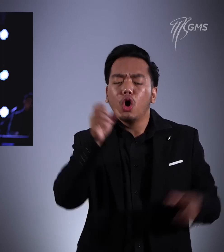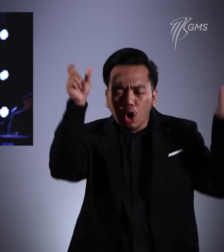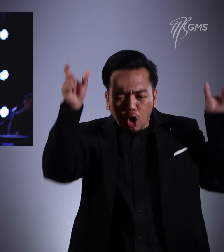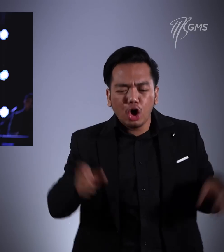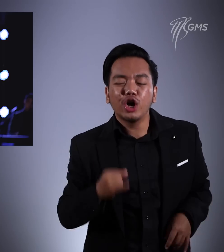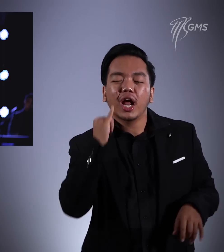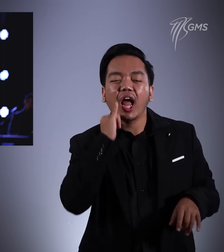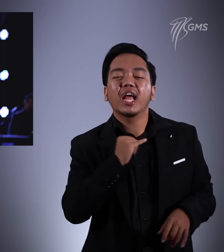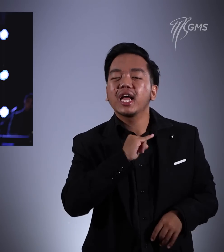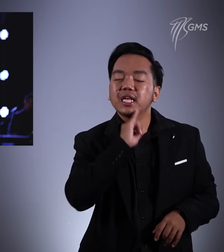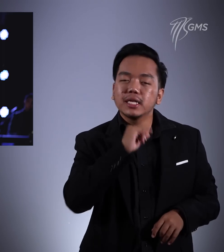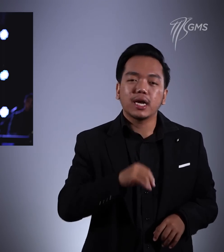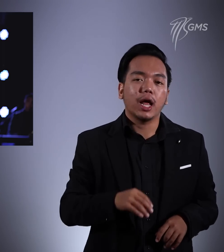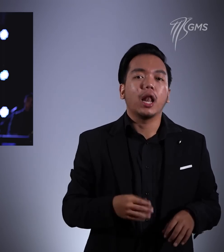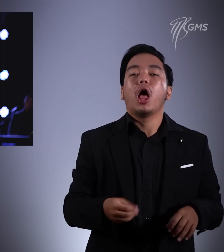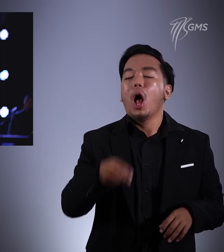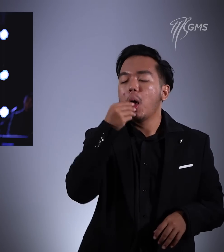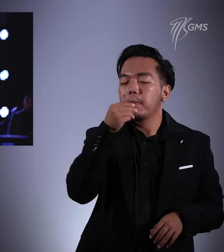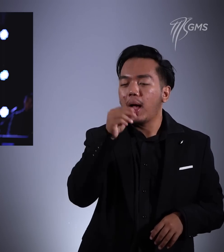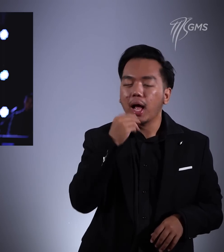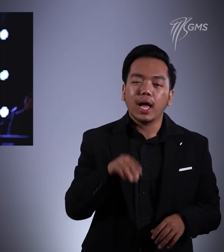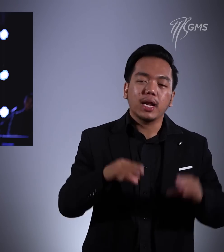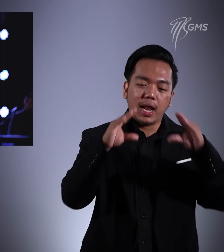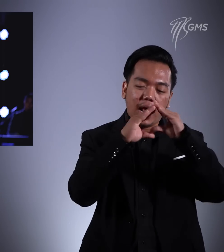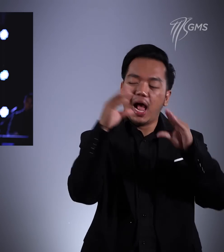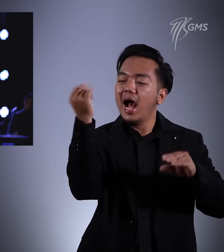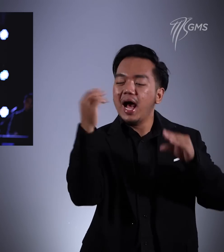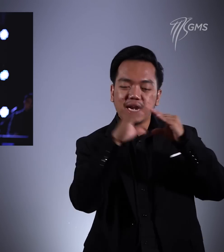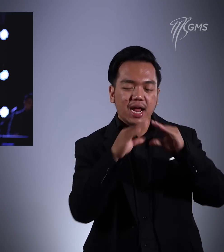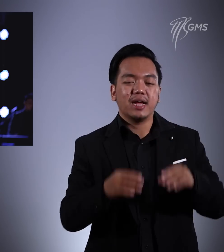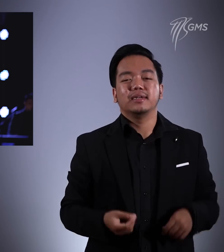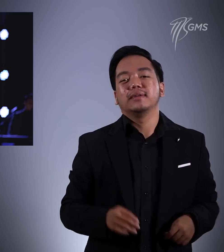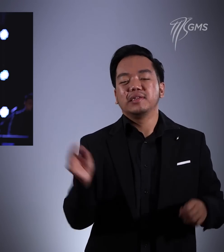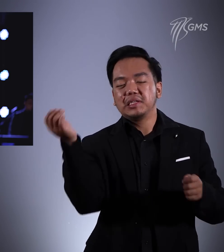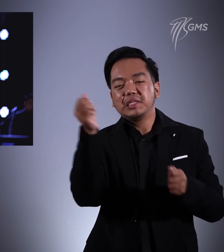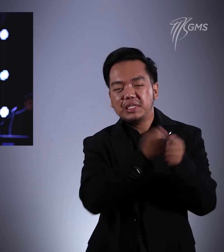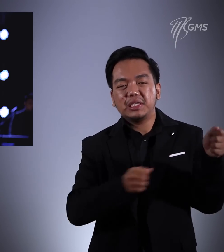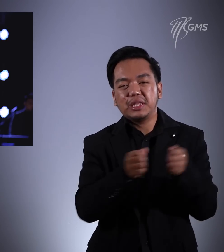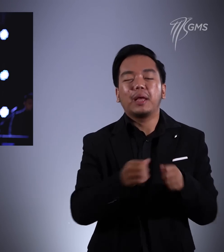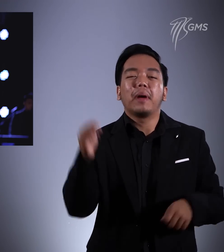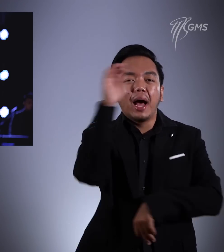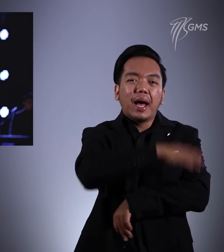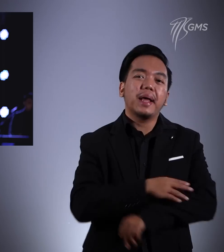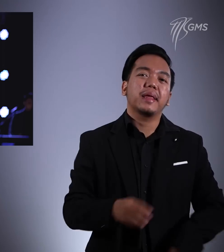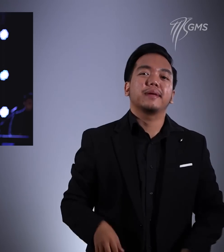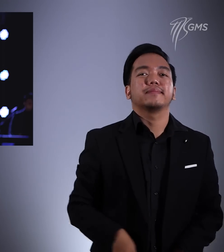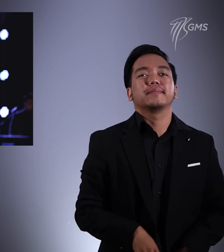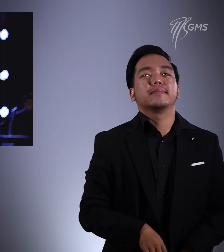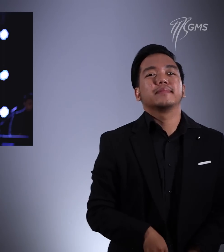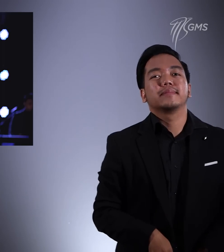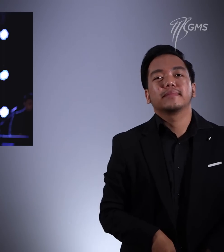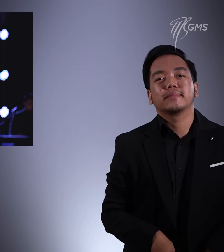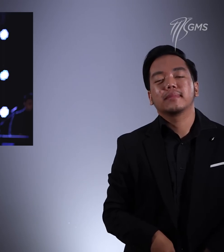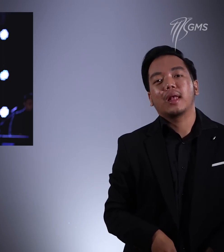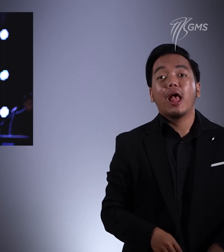ini sebelum nanti makan siang. Pohon ara itu makanan snacknya orang Israel, itu sangat tradisional.